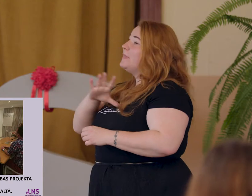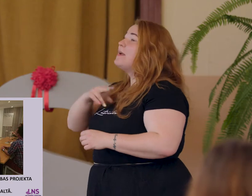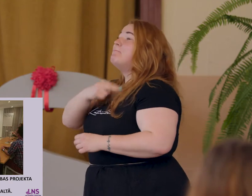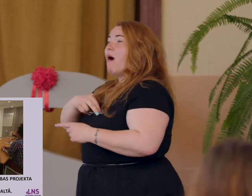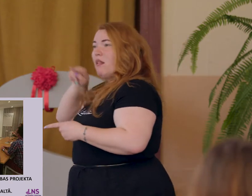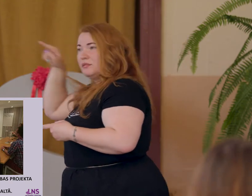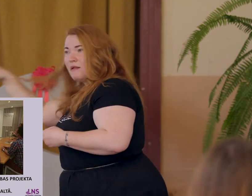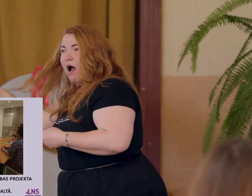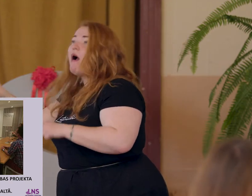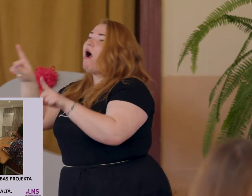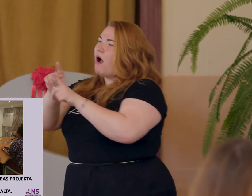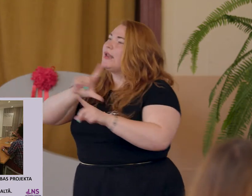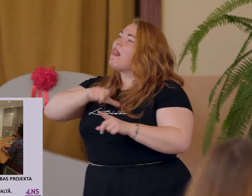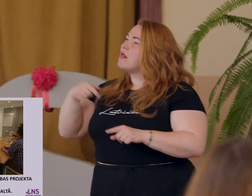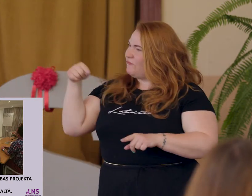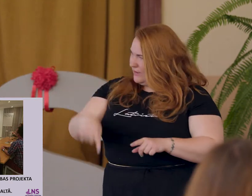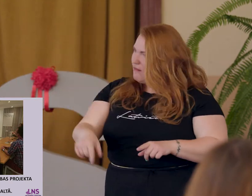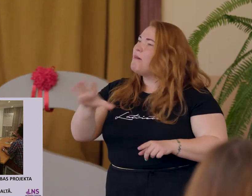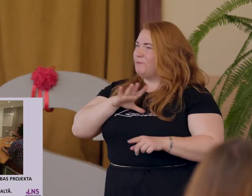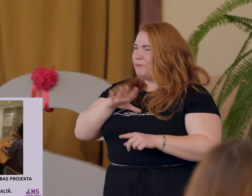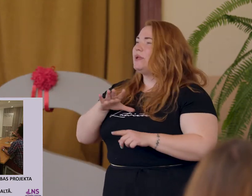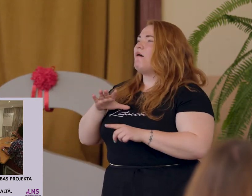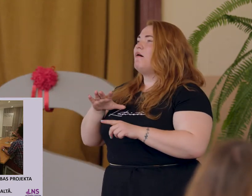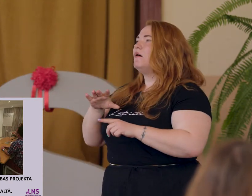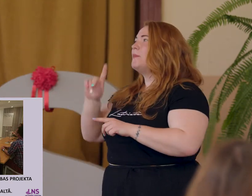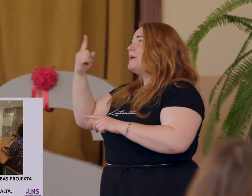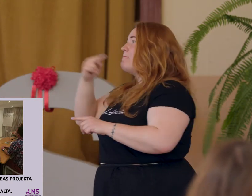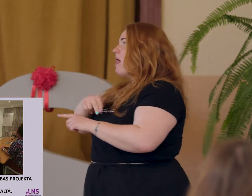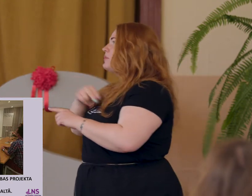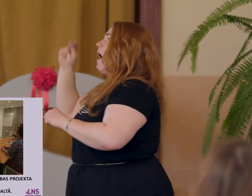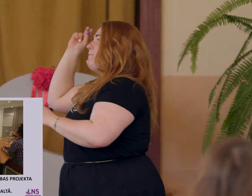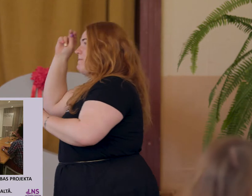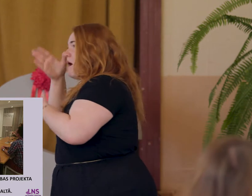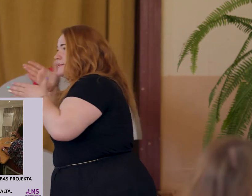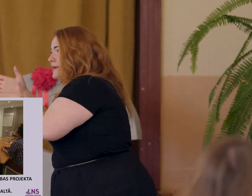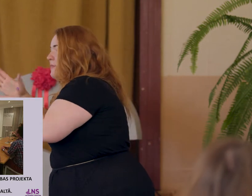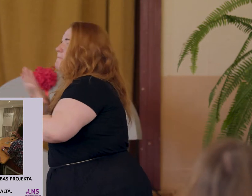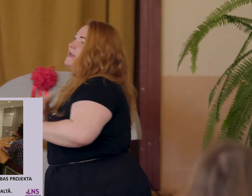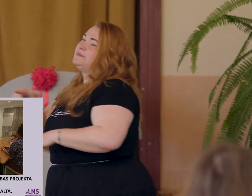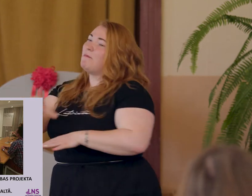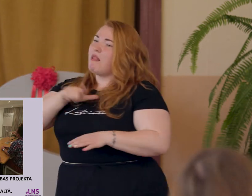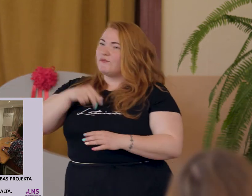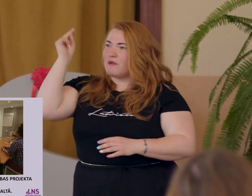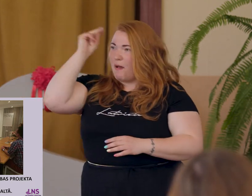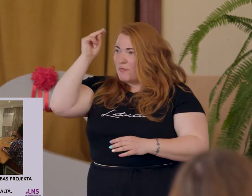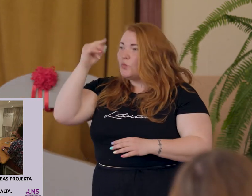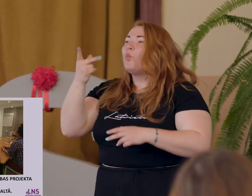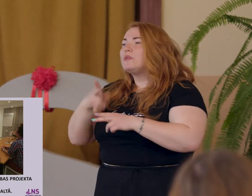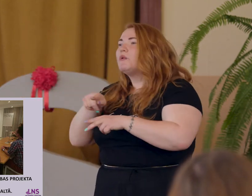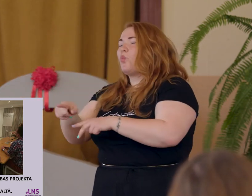jā. Maltā un arī Latvijā bija. Pirmā apmācība notika Maltā un pēc tam